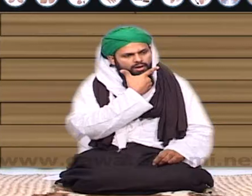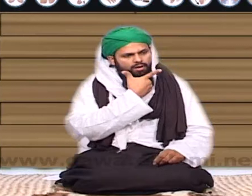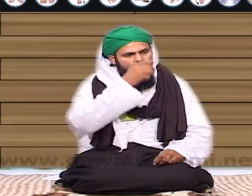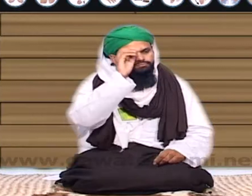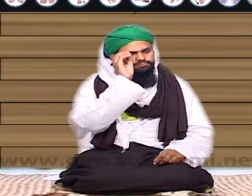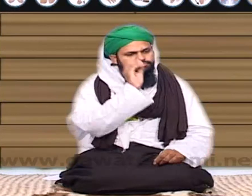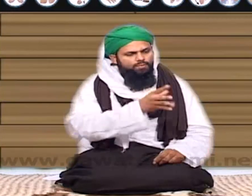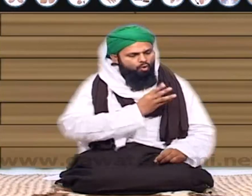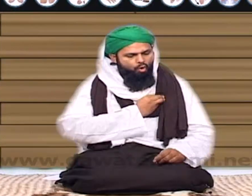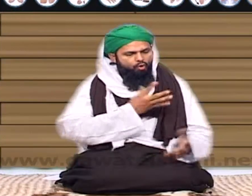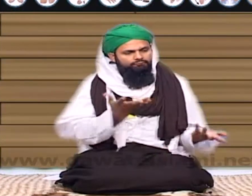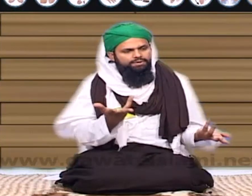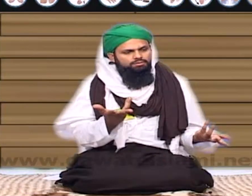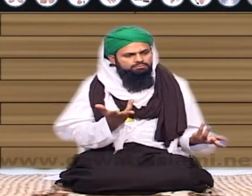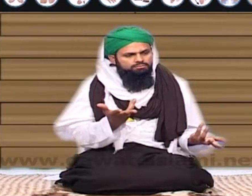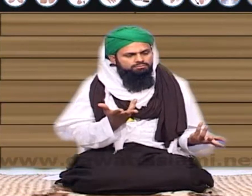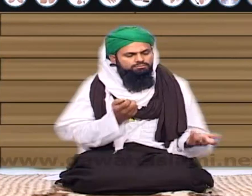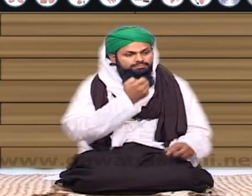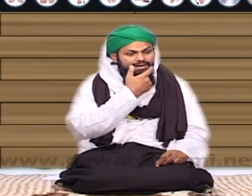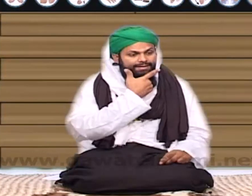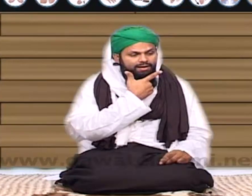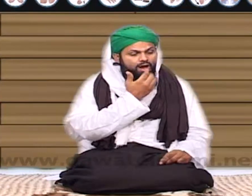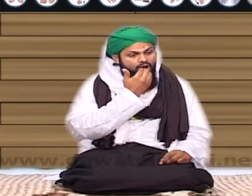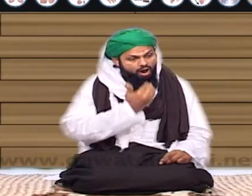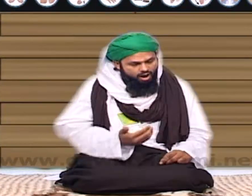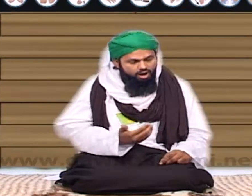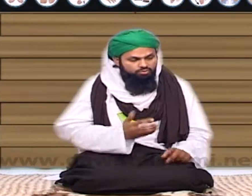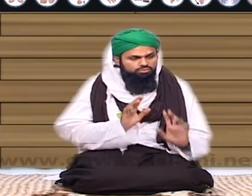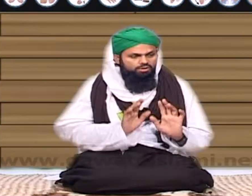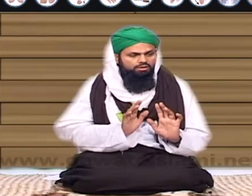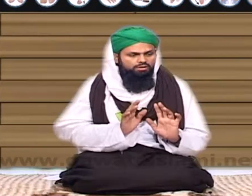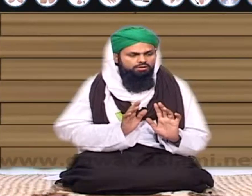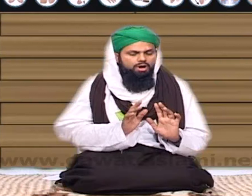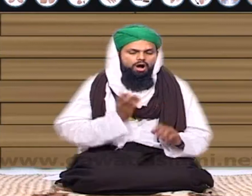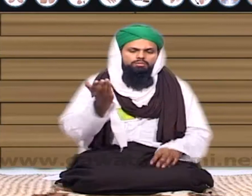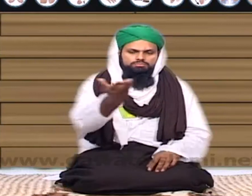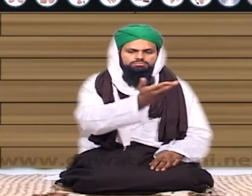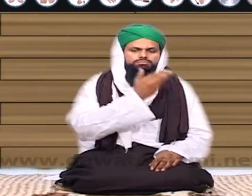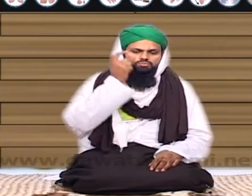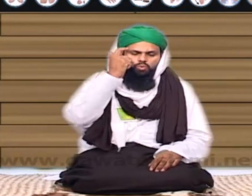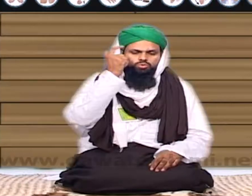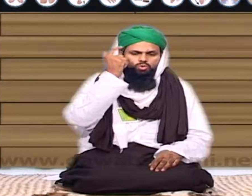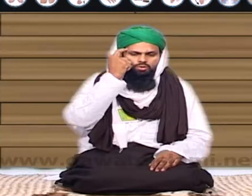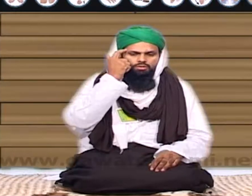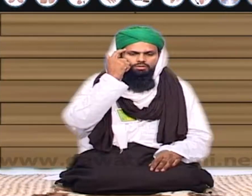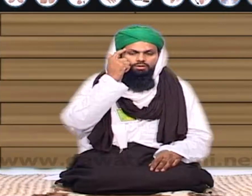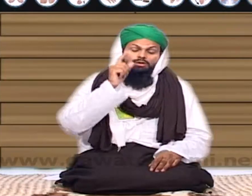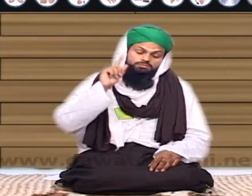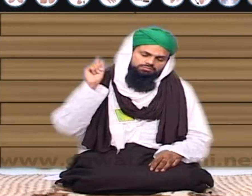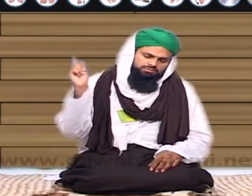لیے آیا ہوں اور یہ ہنس رہا ہے، خوف ہی نہیں۔ ہنستا ہوا دیکھ کر تعجب کرتے ہیں۔ تو میرے اسلامی بھائیوں سوچئے، سب